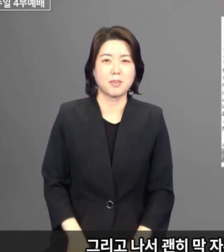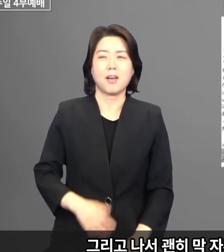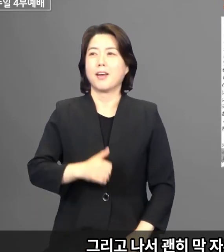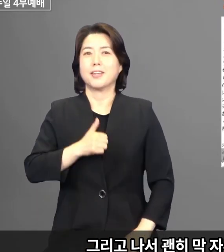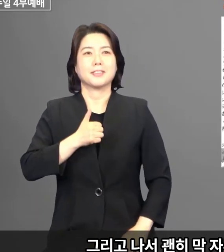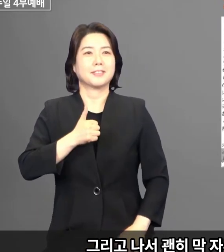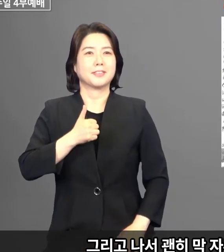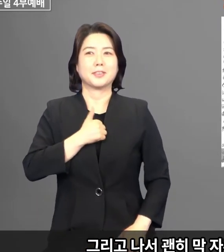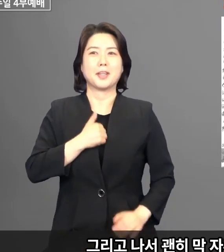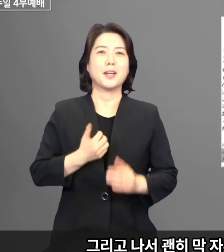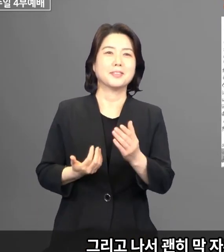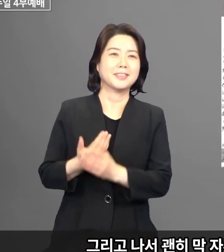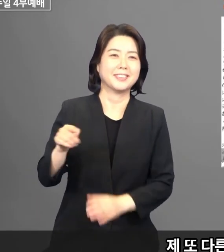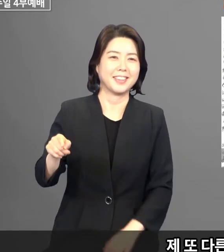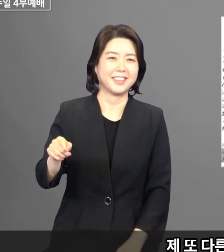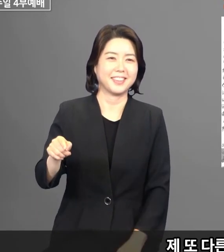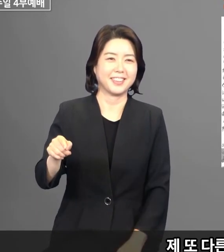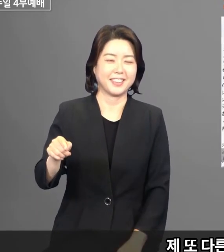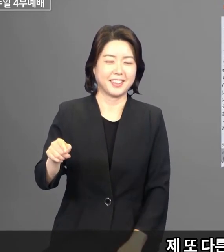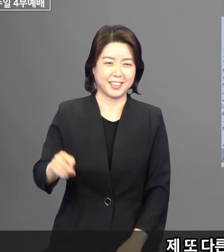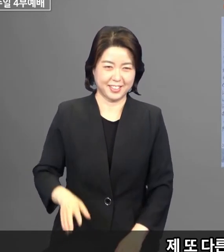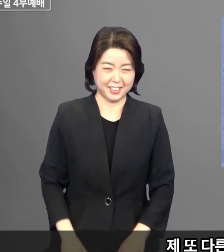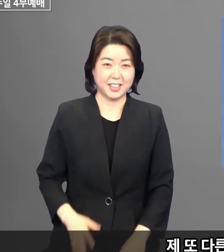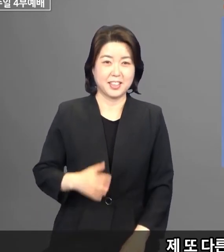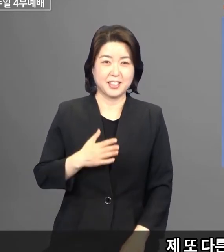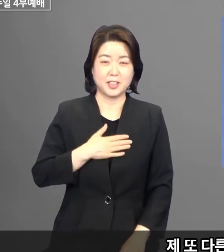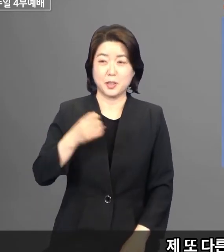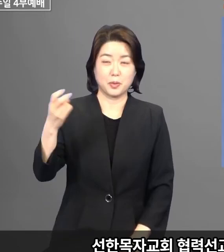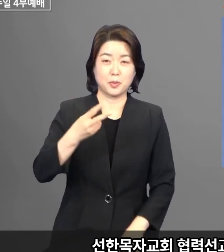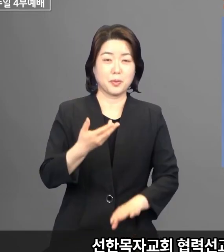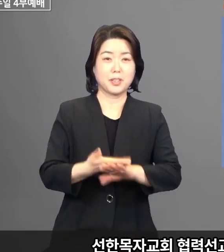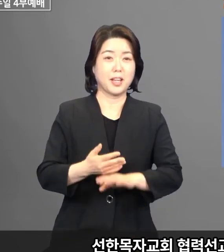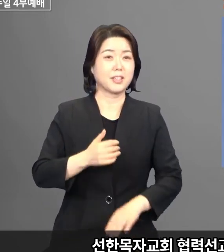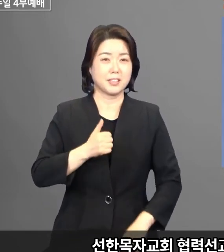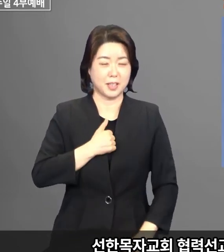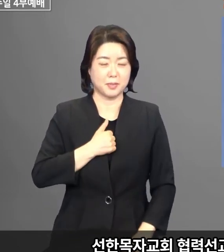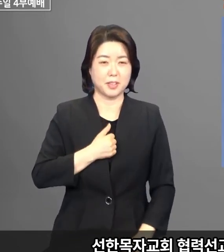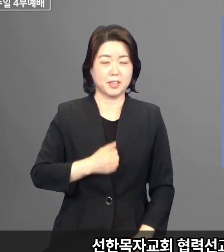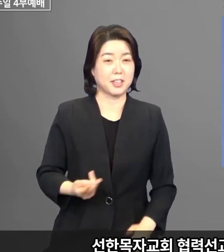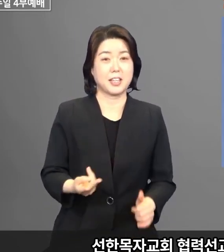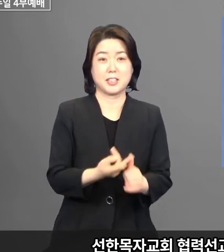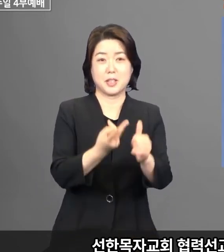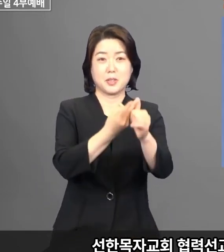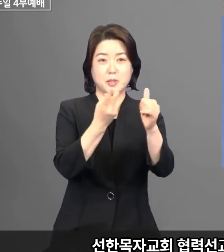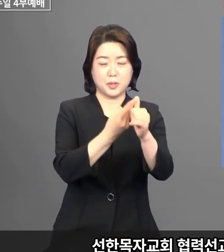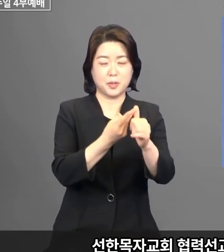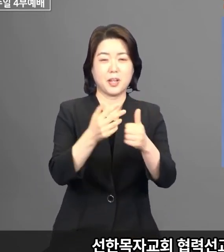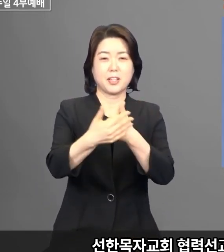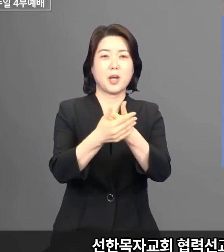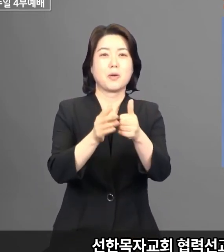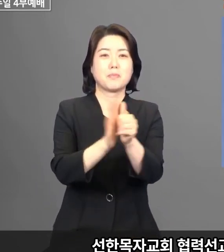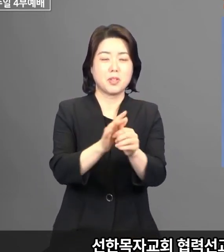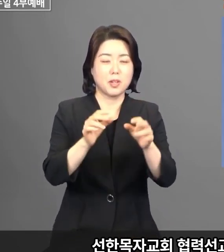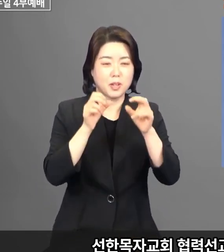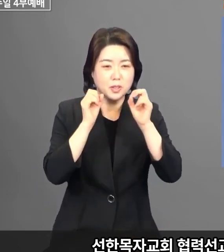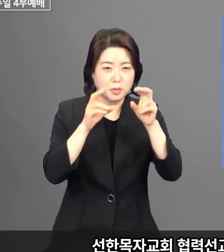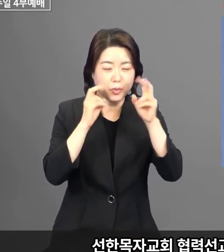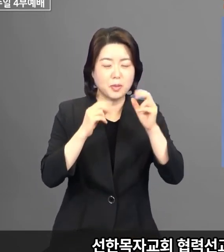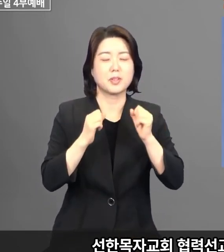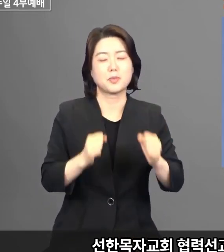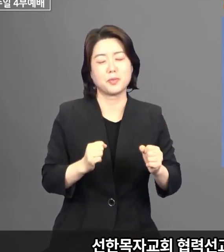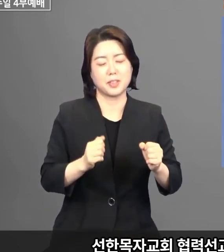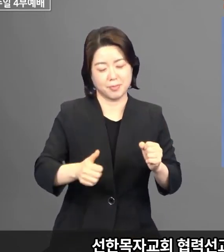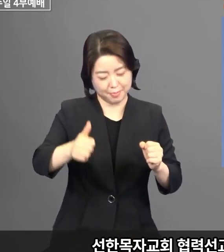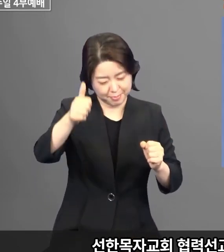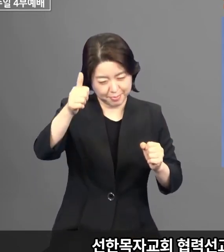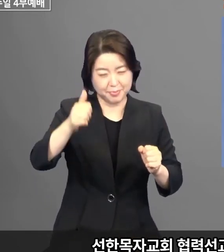자부심이 생기려 그래요. 제 또 다른 자부심은 선한 목자교회 협력 선교사로 존재하는 겁니다.